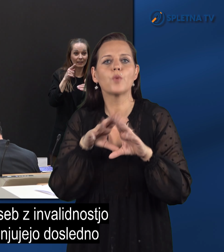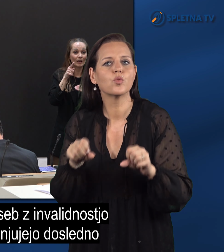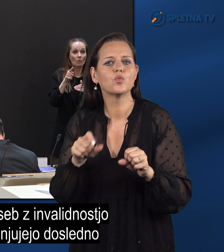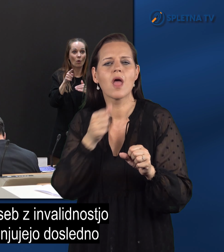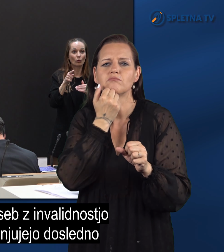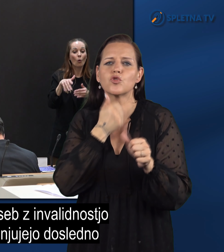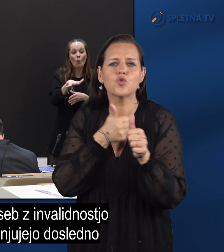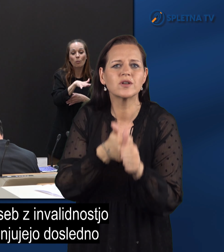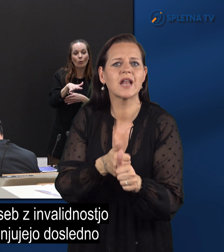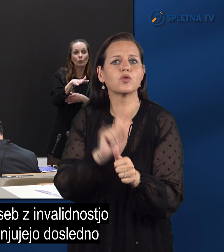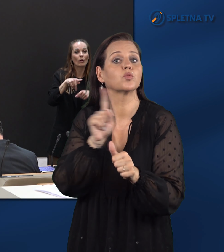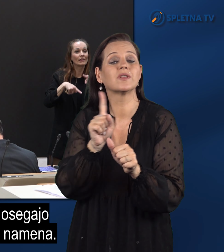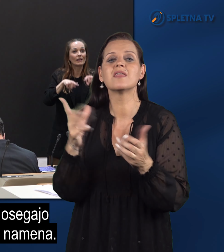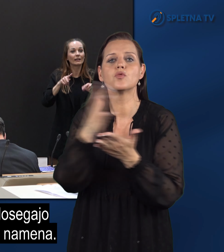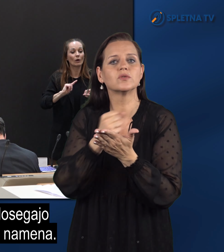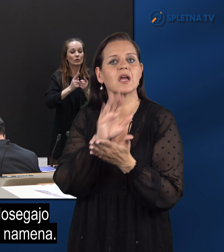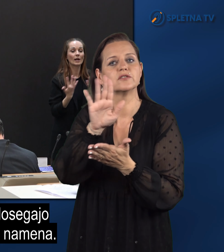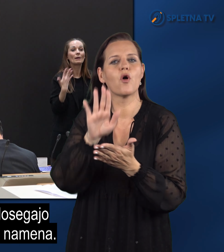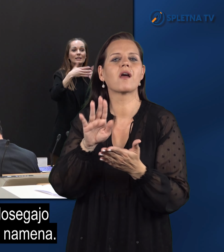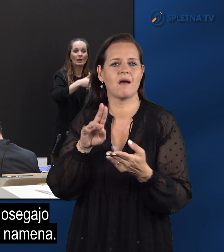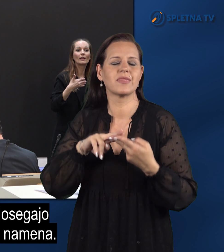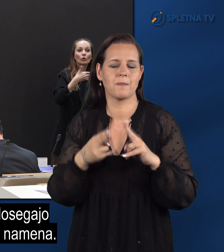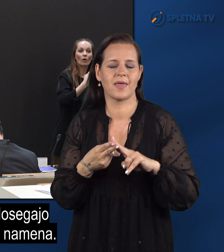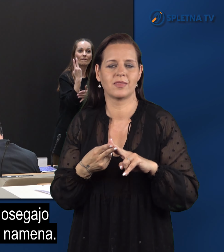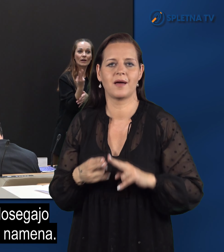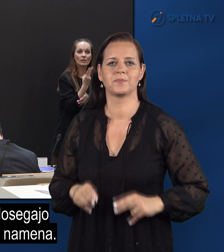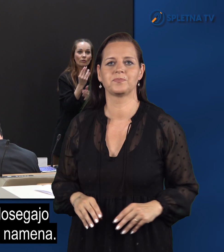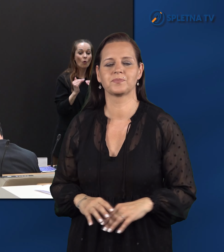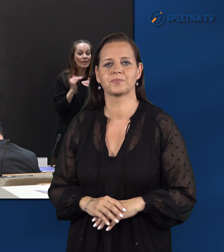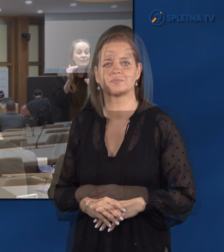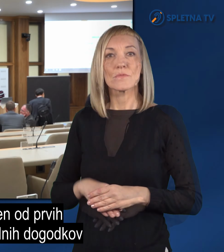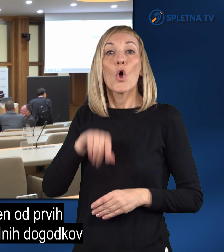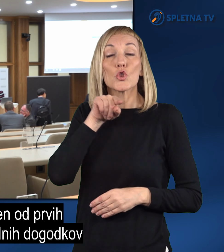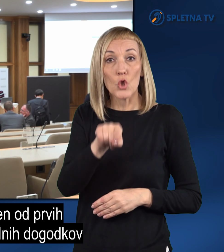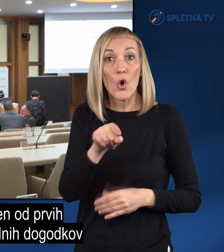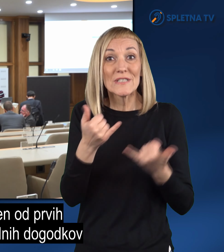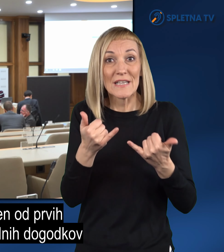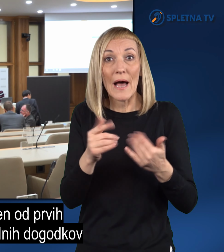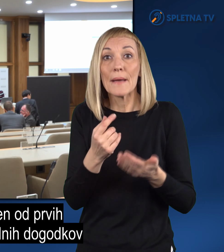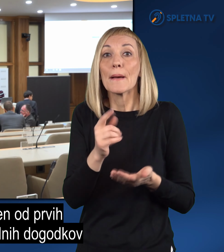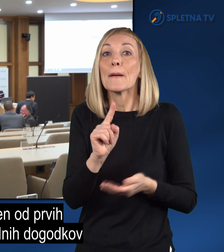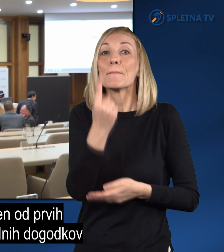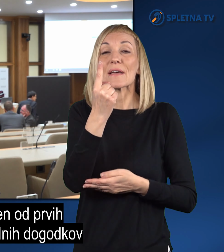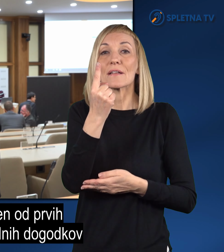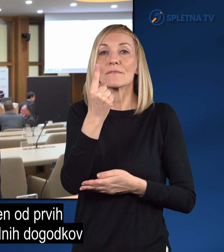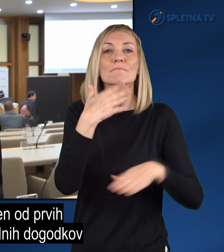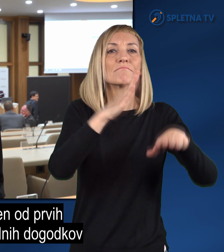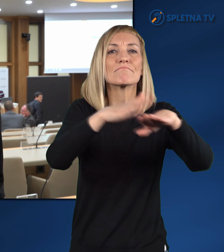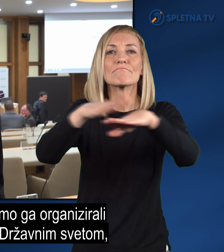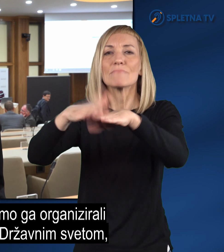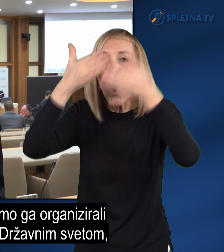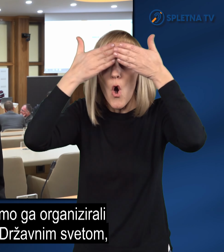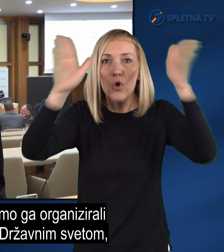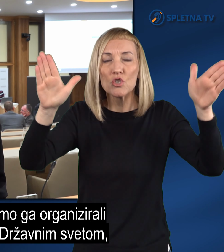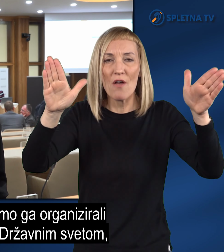ne izpolnjujejo dosledno in ne dosegajo svojega namena. To je v bistvu en prvih ozaveščevalnih dogodkov